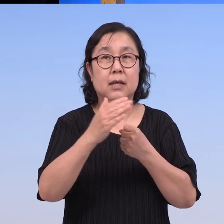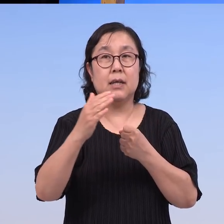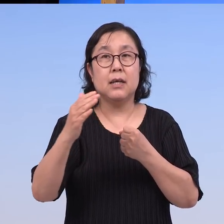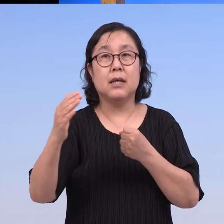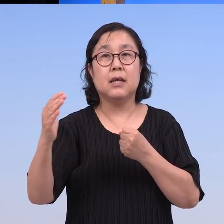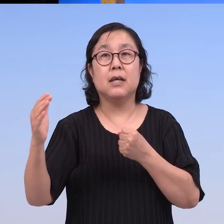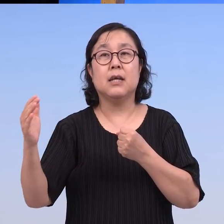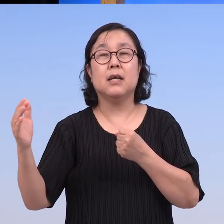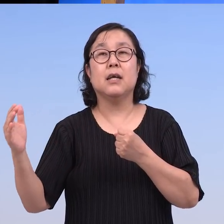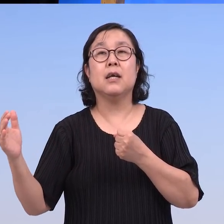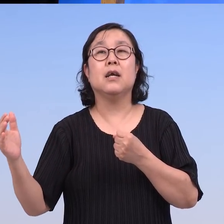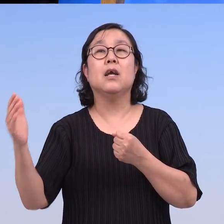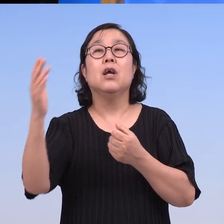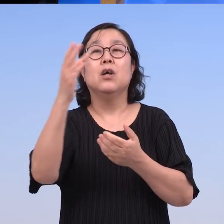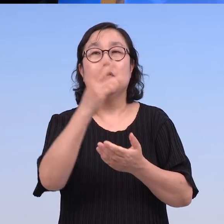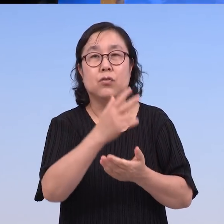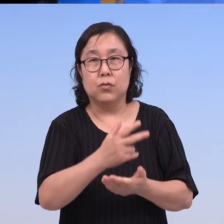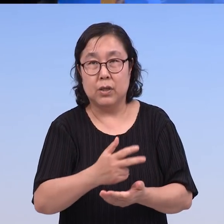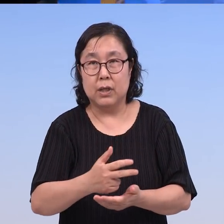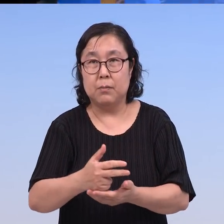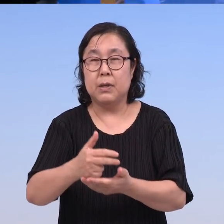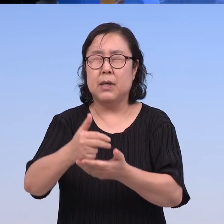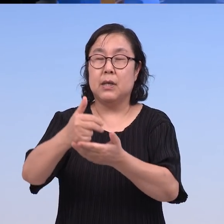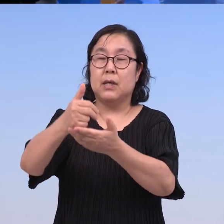주님이 주신 땅으로.